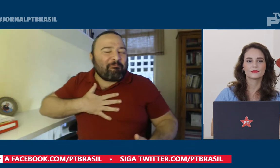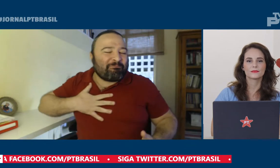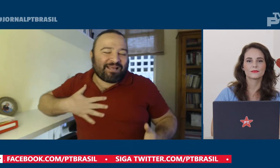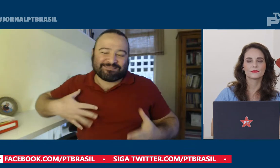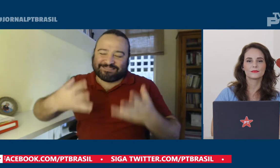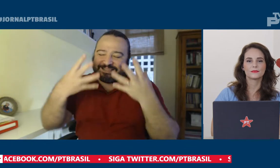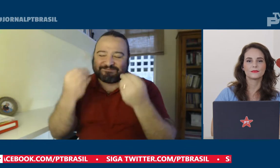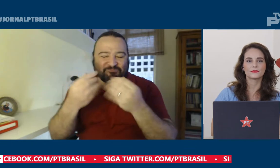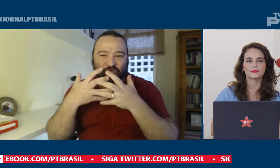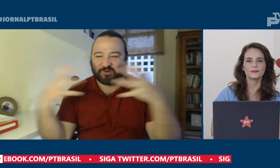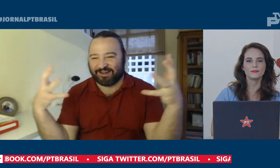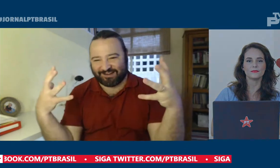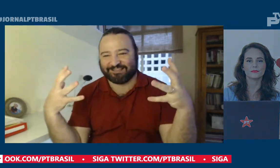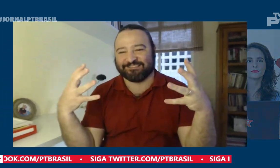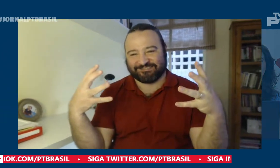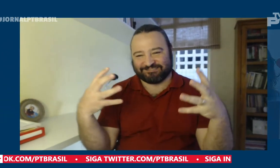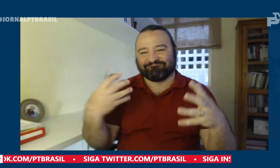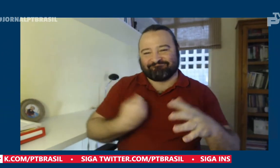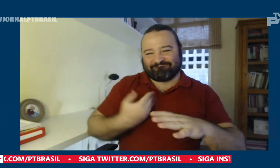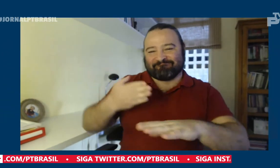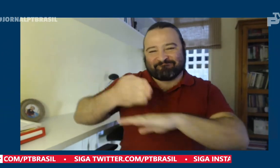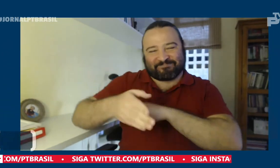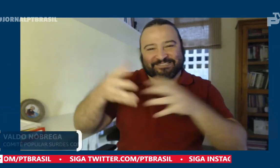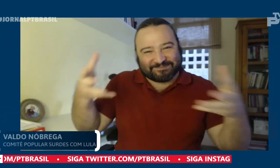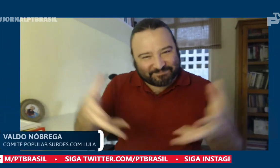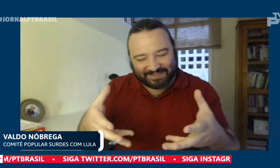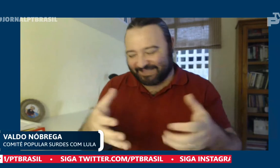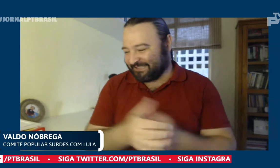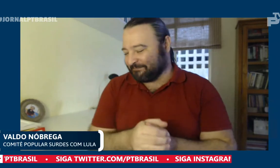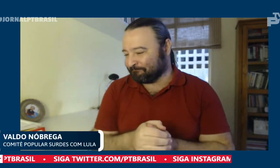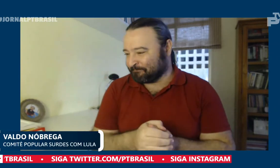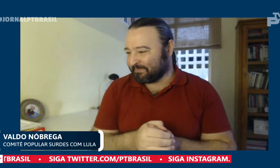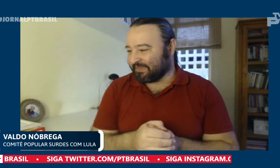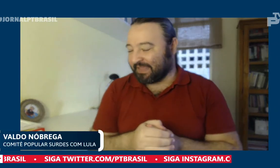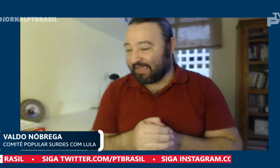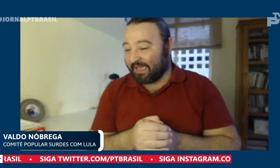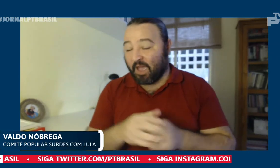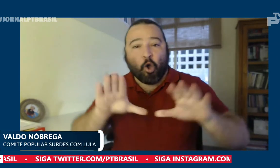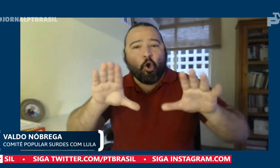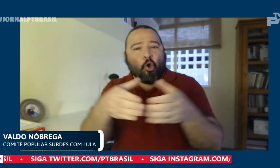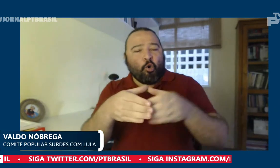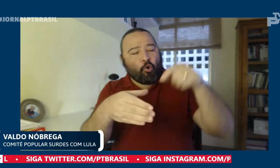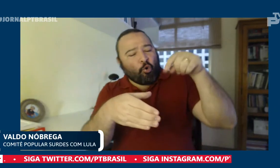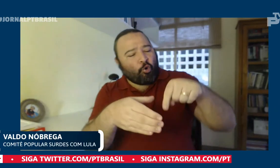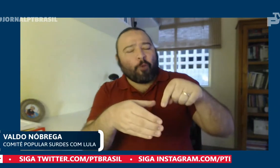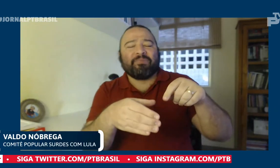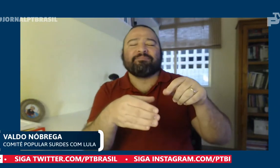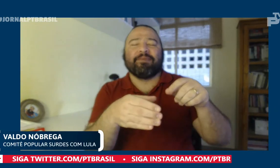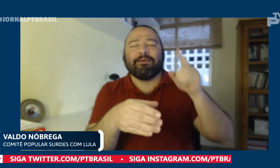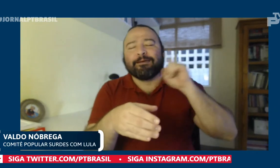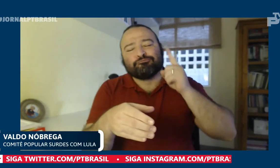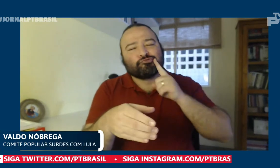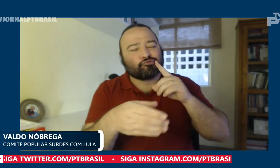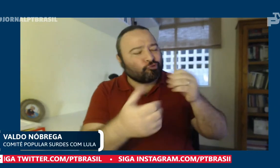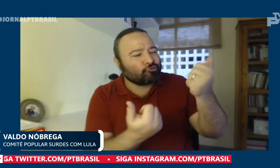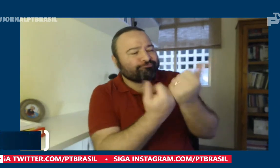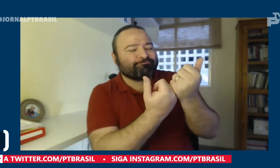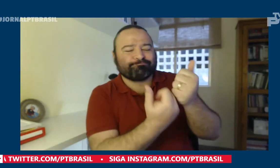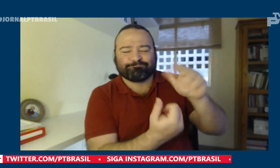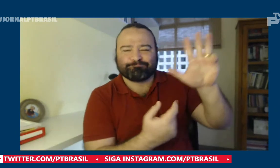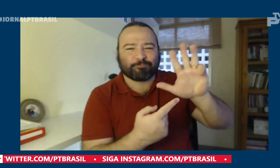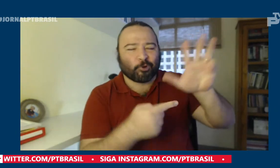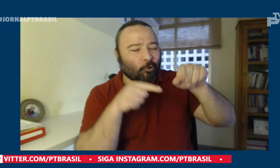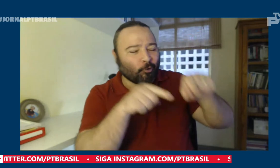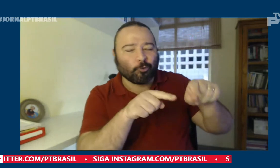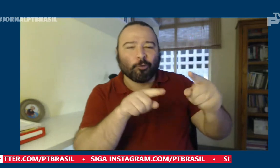ao presidente Lula e ao partido do PT. E é um prazer muito grande poder participar essa manhã.